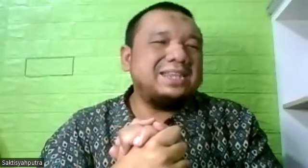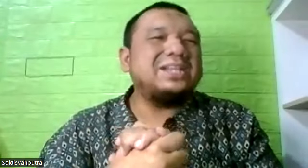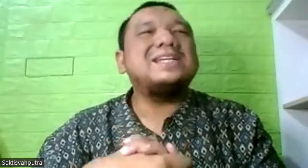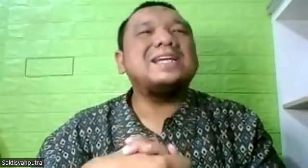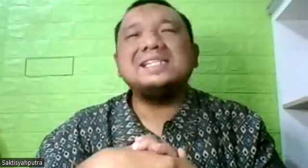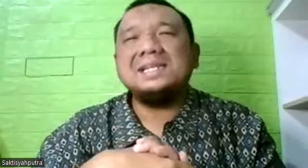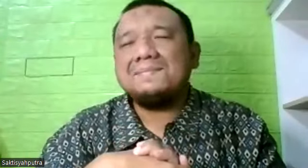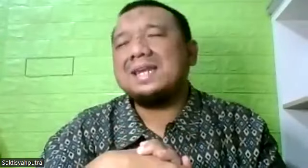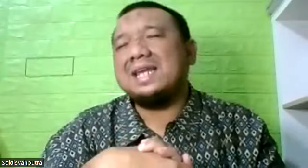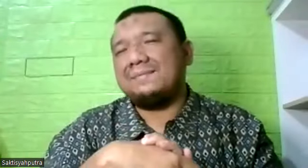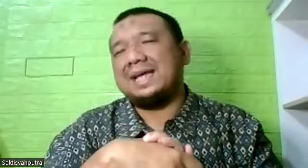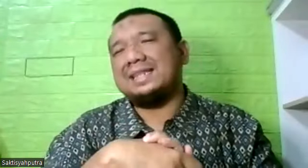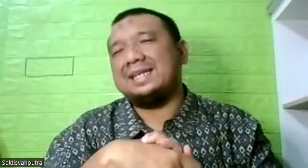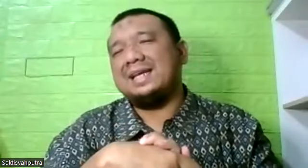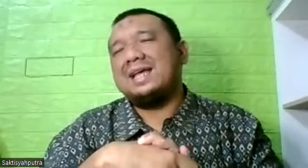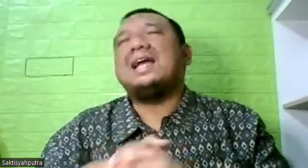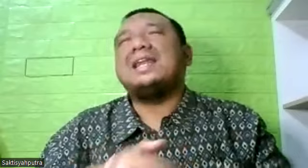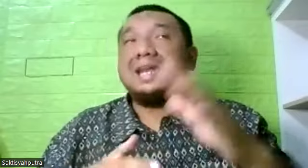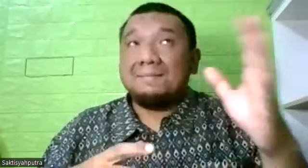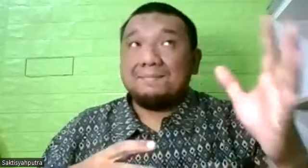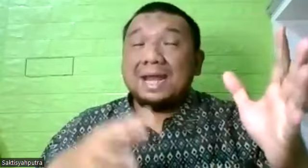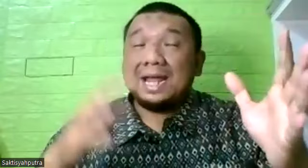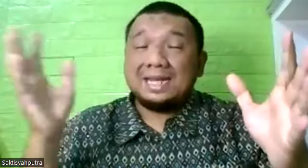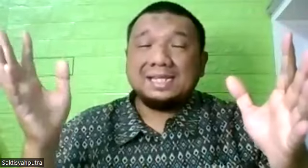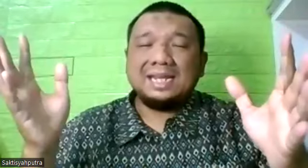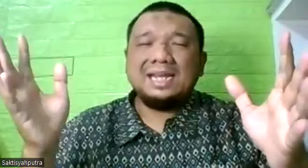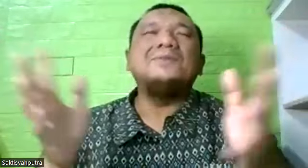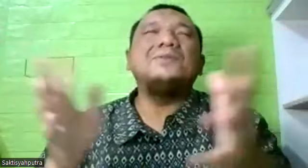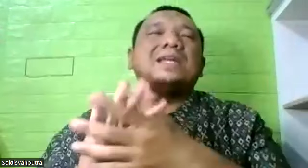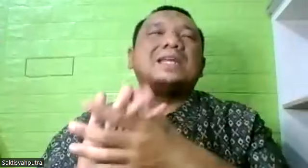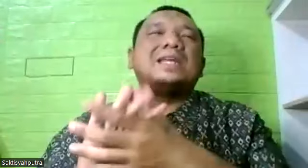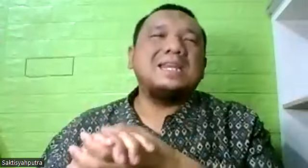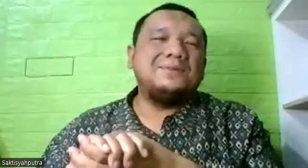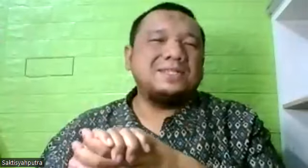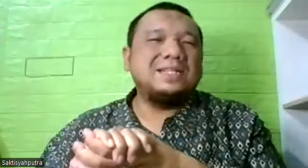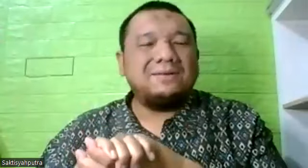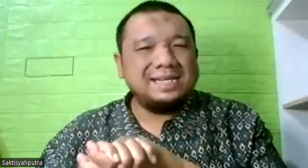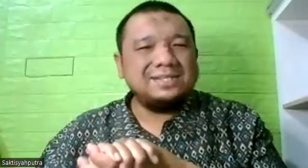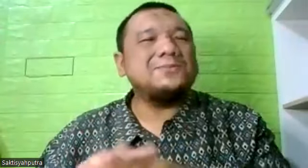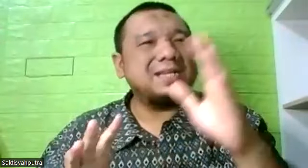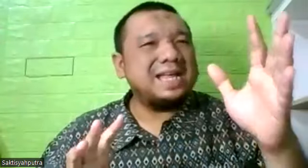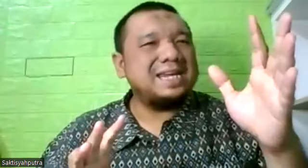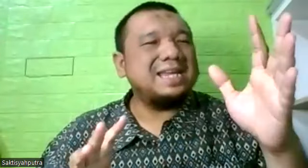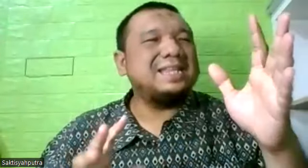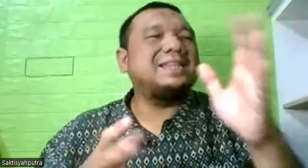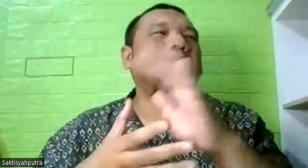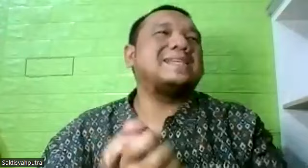disimpan dalam hati ada nampan ada sirih burung Irian burung cendrawasih Cukup Sekian dan terima kasih